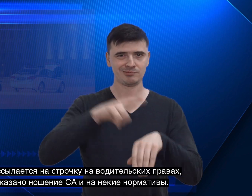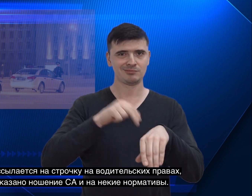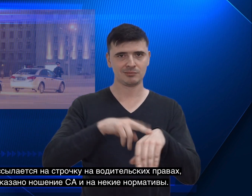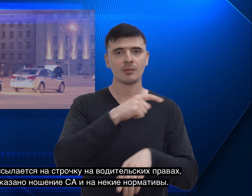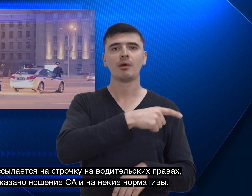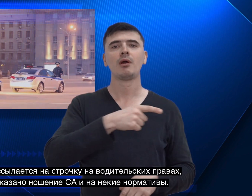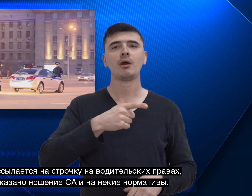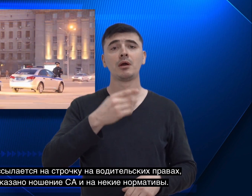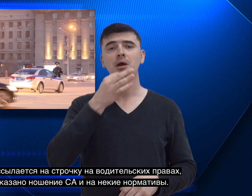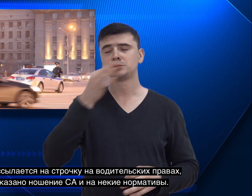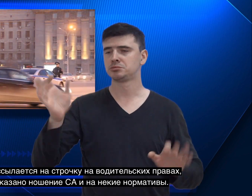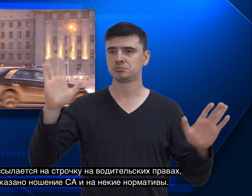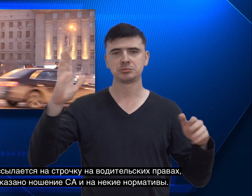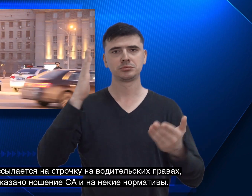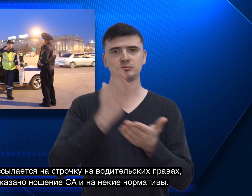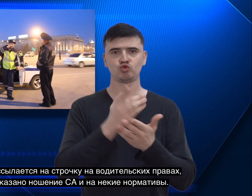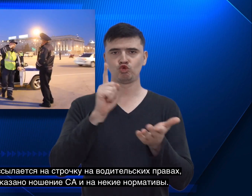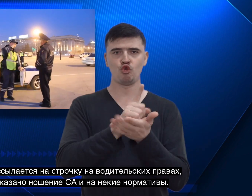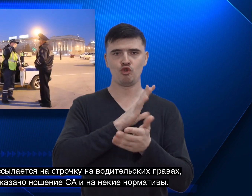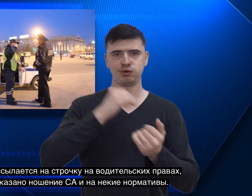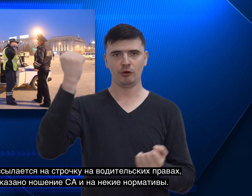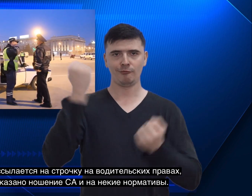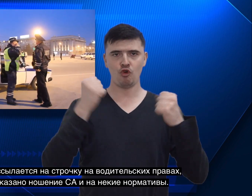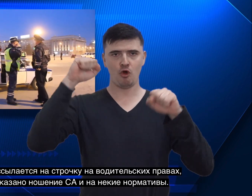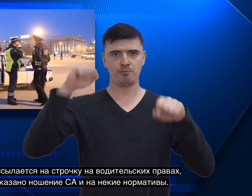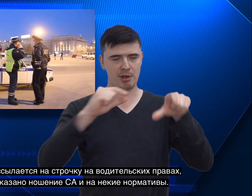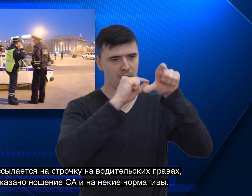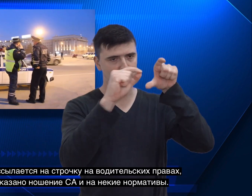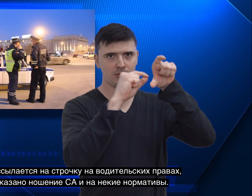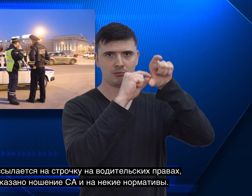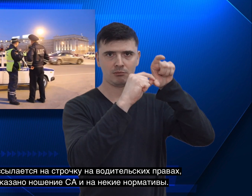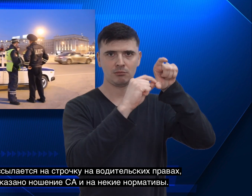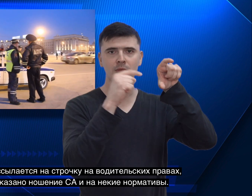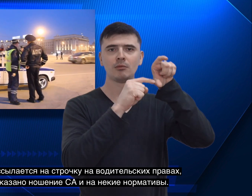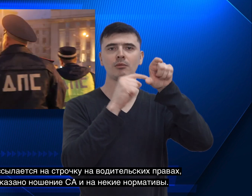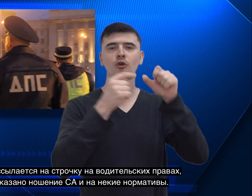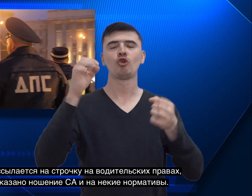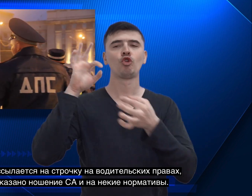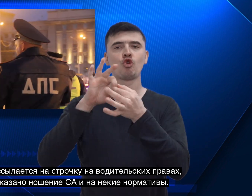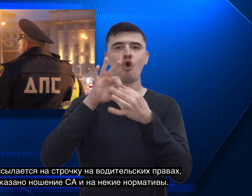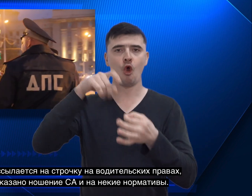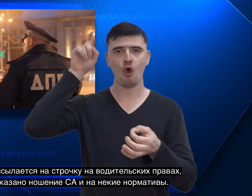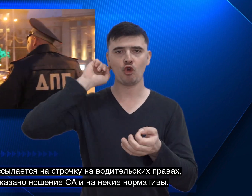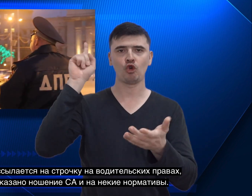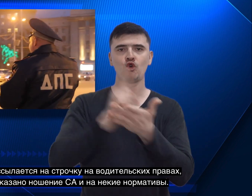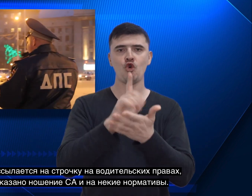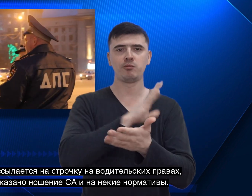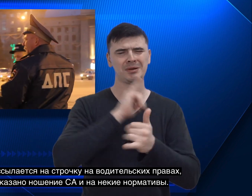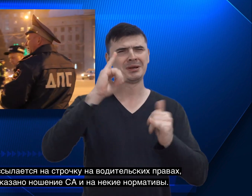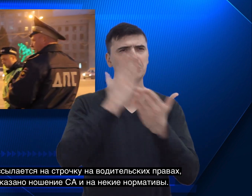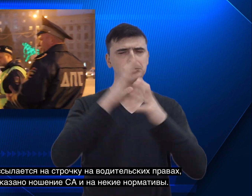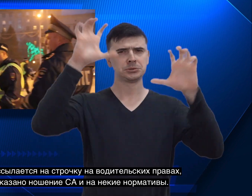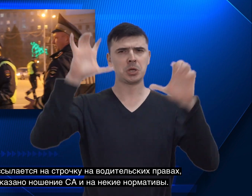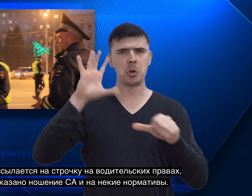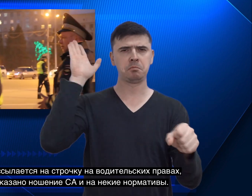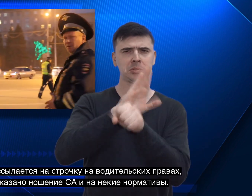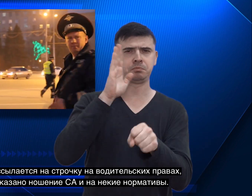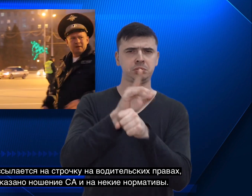Тайги инфо провели вечер вместе с сотрудниками ГИБДД, наблюдая их работу на дорогах. Мы увидели, какие машины останавливают и почему, кто шумит по